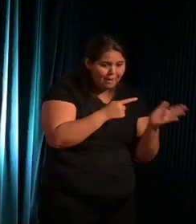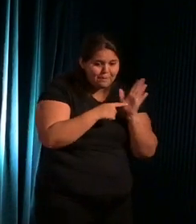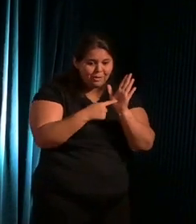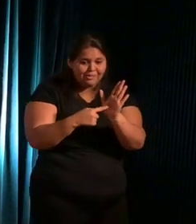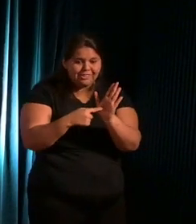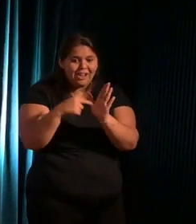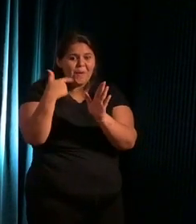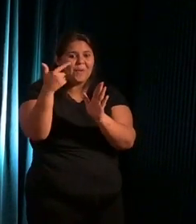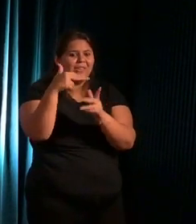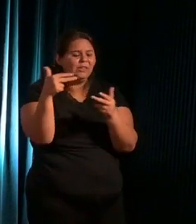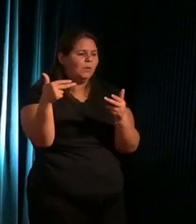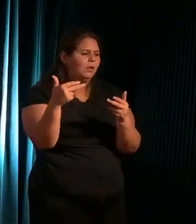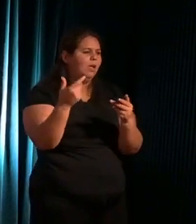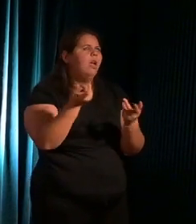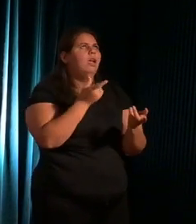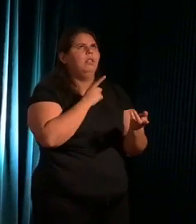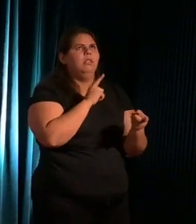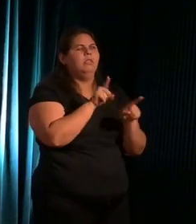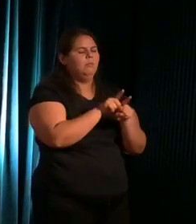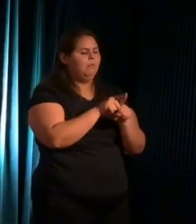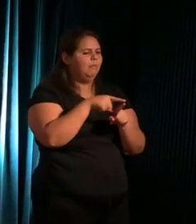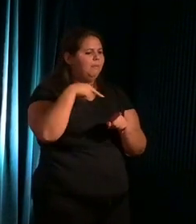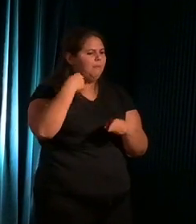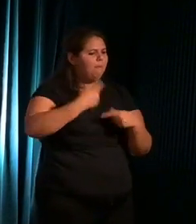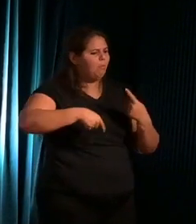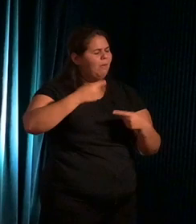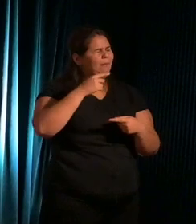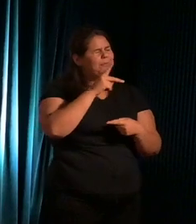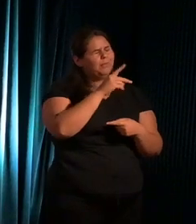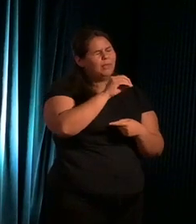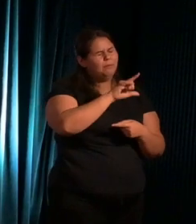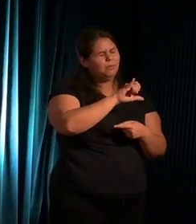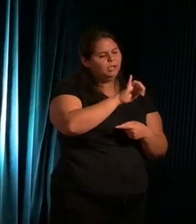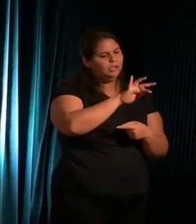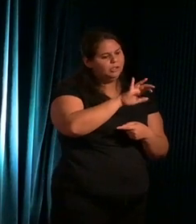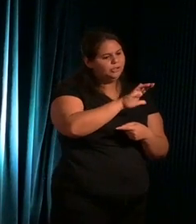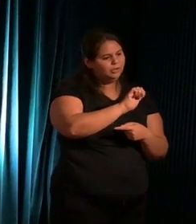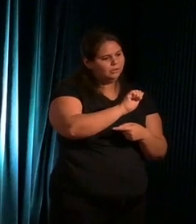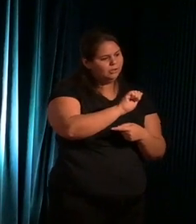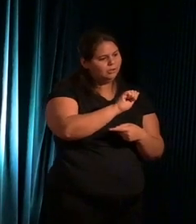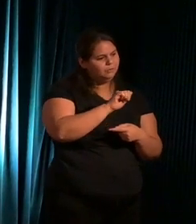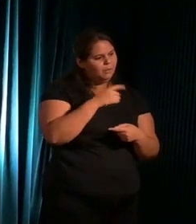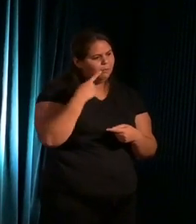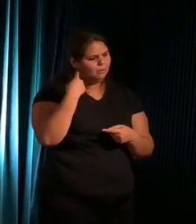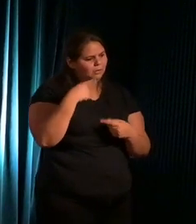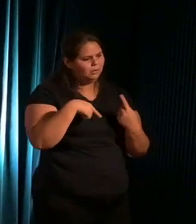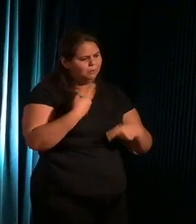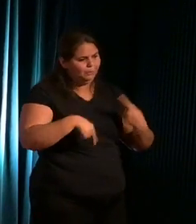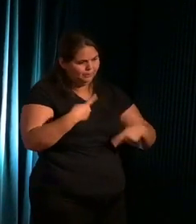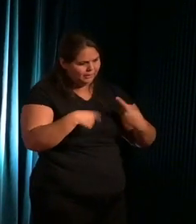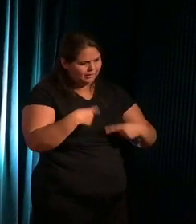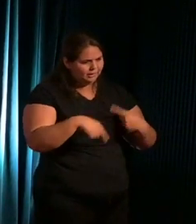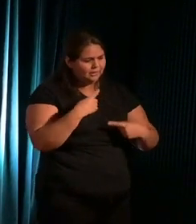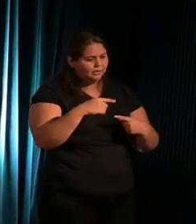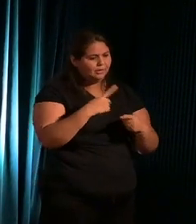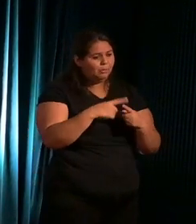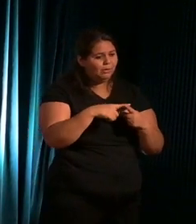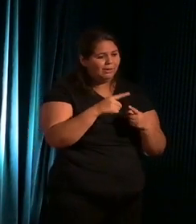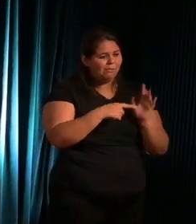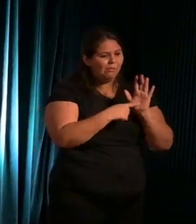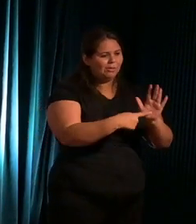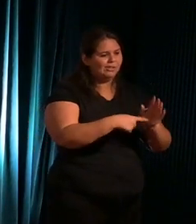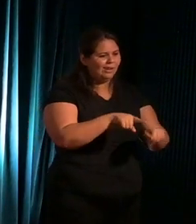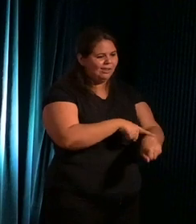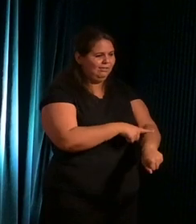razão política, né? Traduzida na minha negritude, em relação que nós,